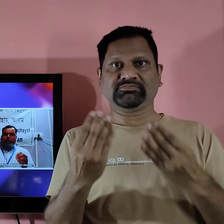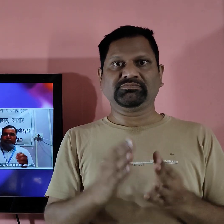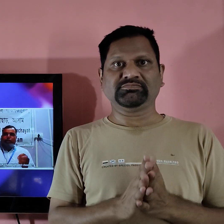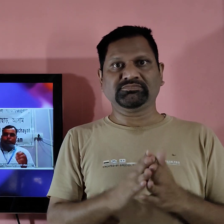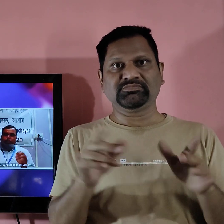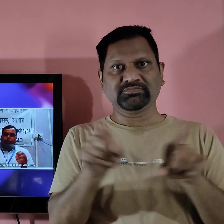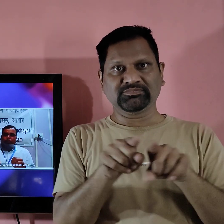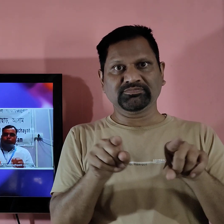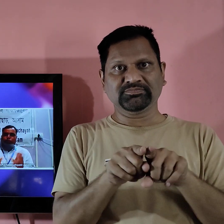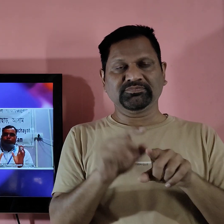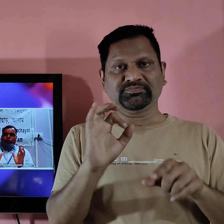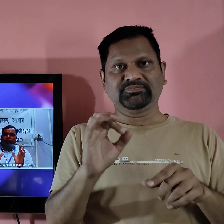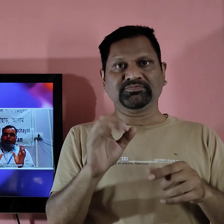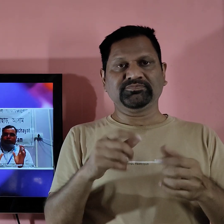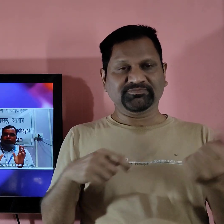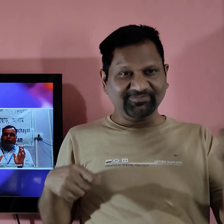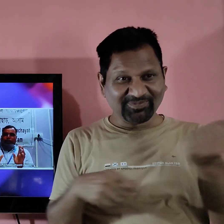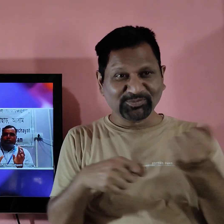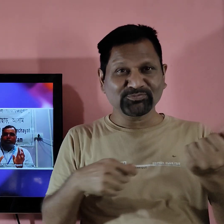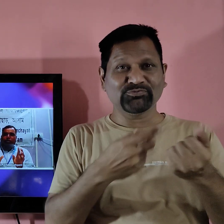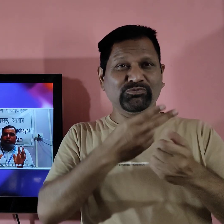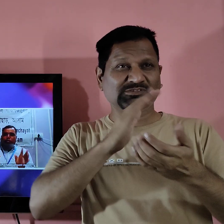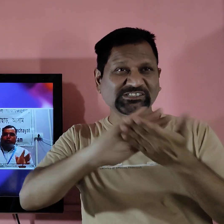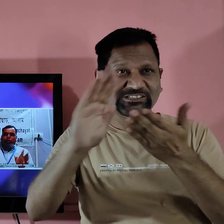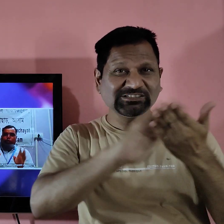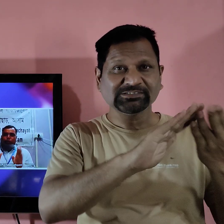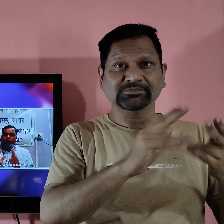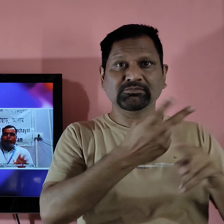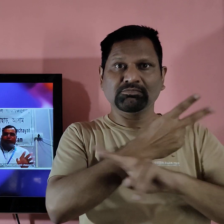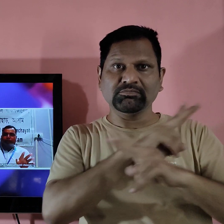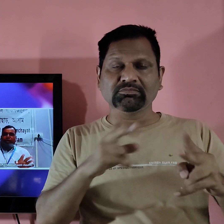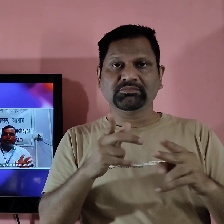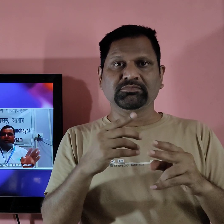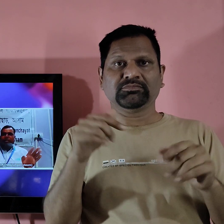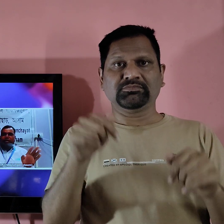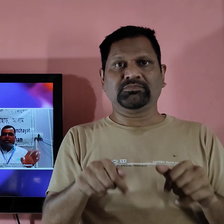जो सेक्रेटरी है वो मुझे को मदद किया और गांव में